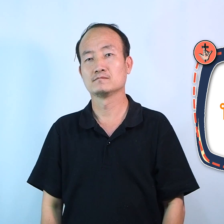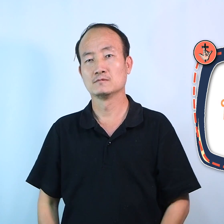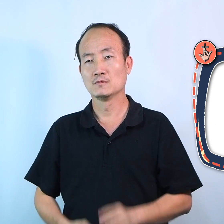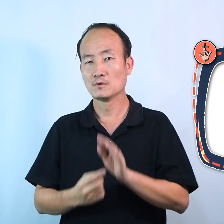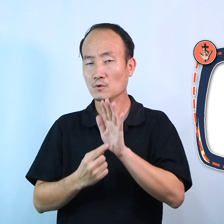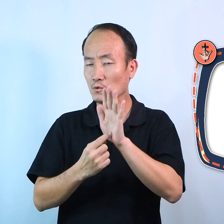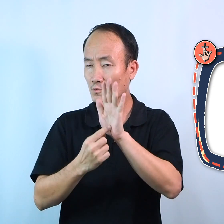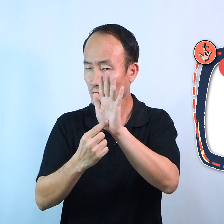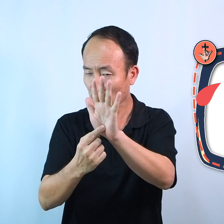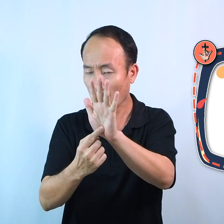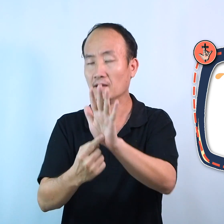สำแดง